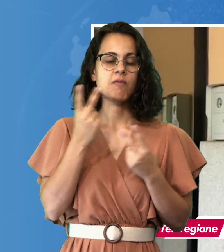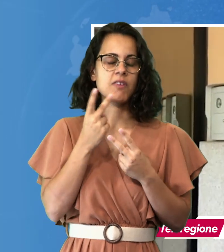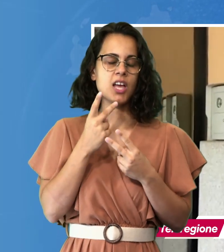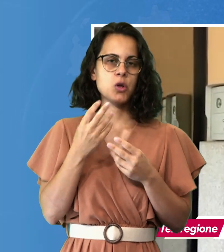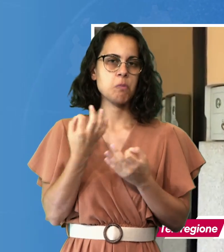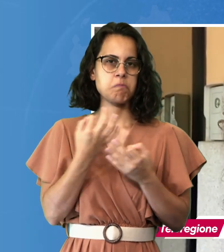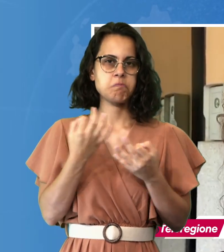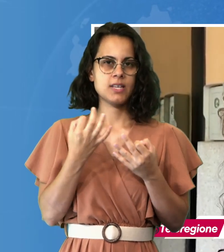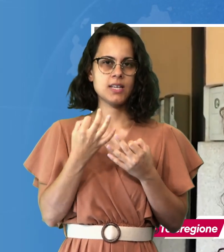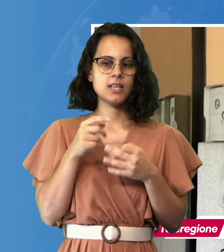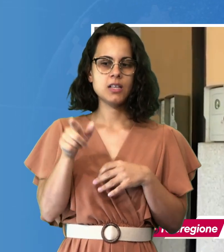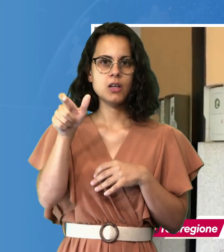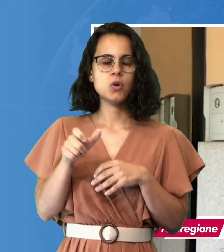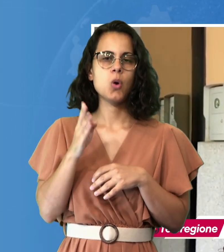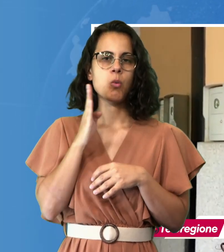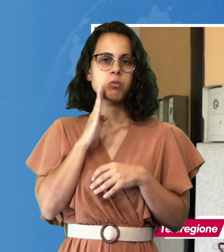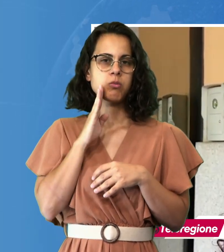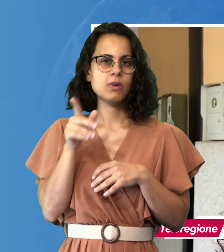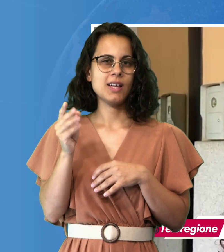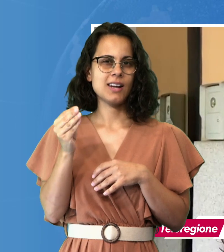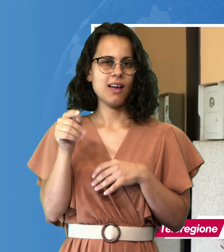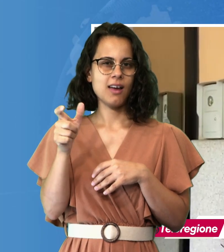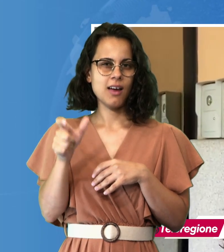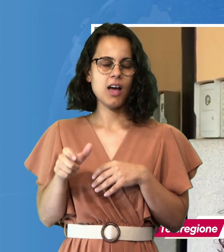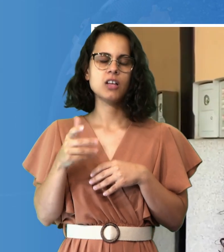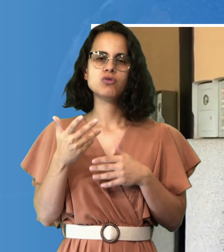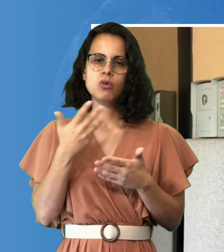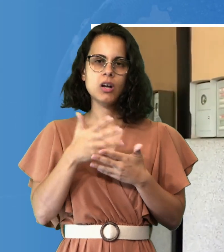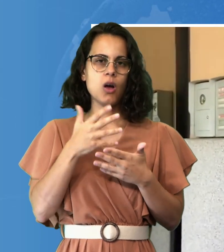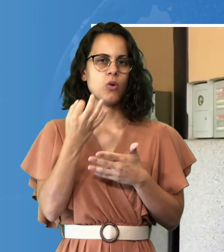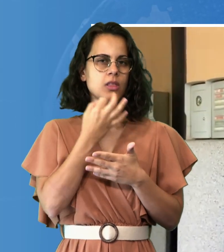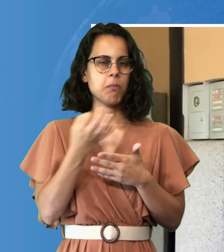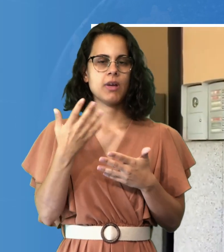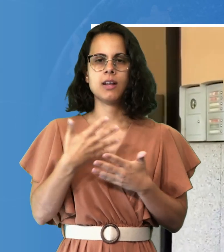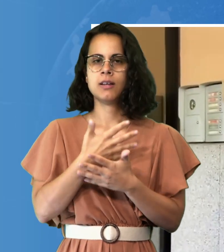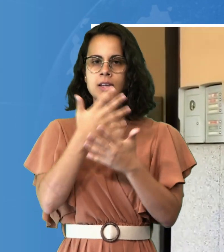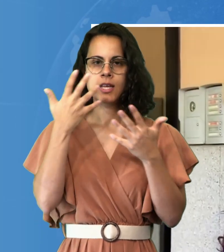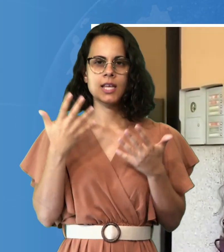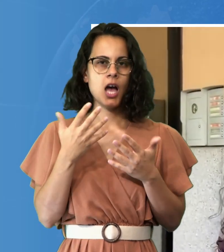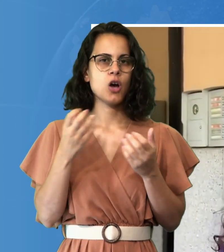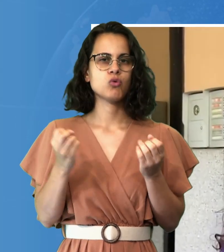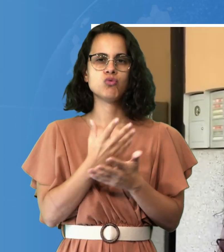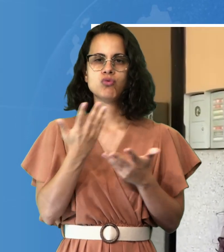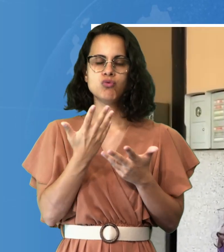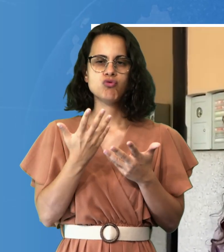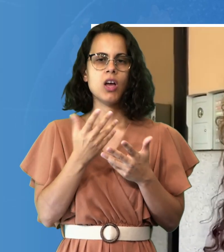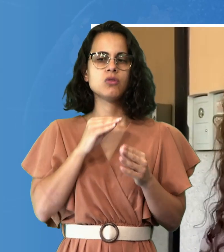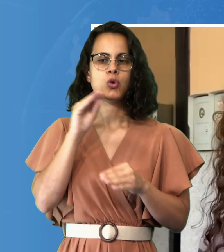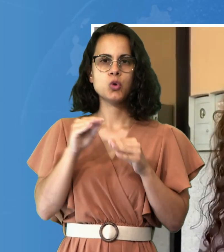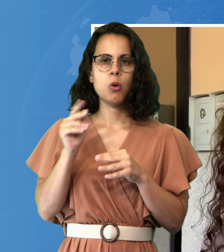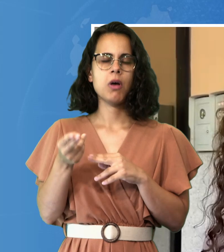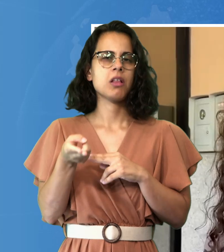ragazzo ha chiarito ogni aspetto della vicenda, l'hanno fatto domande tutti, domande anche molto